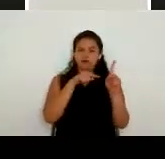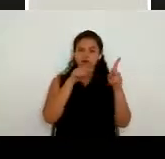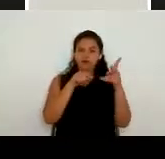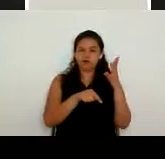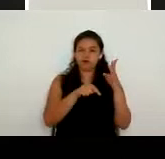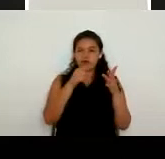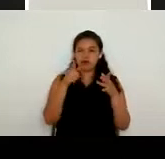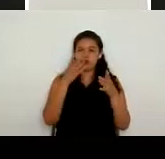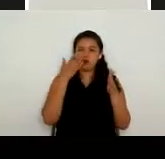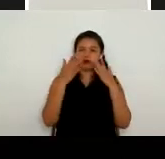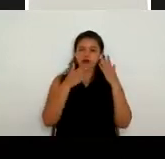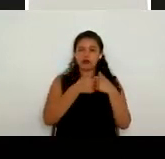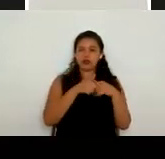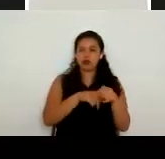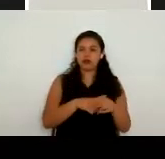estudio socioeconómico